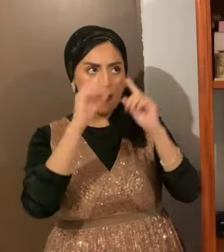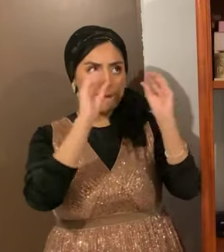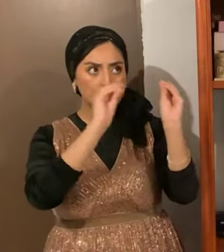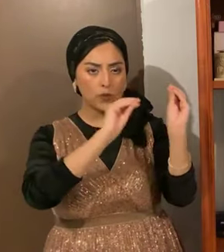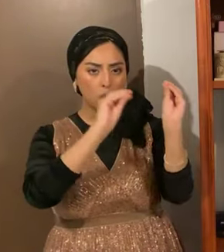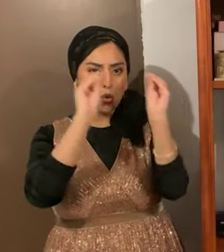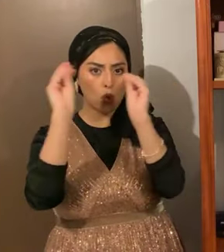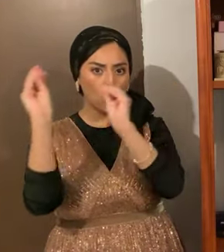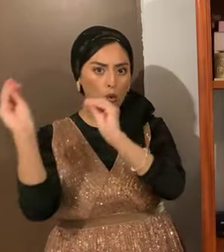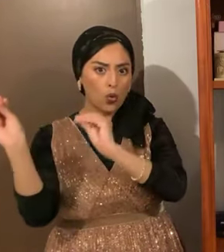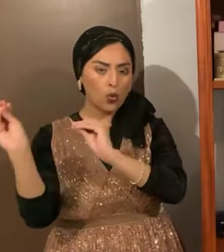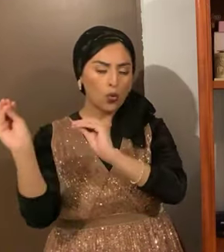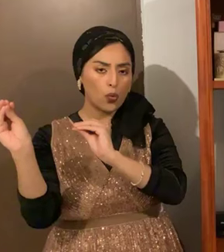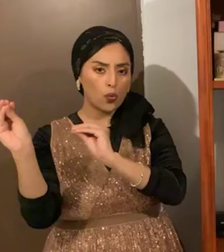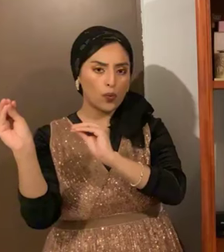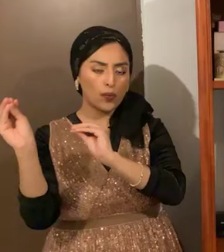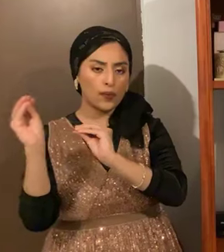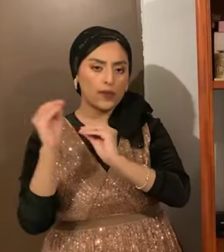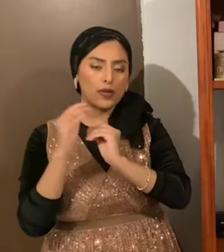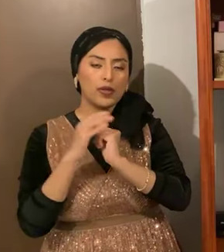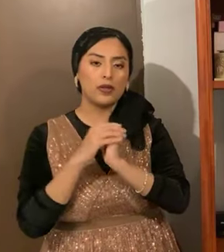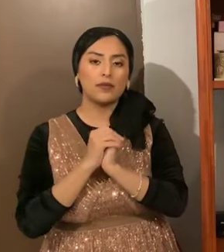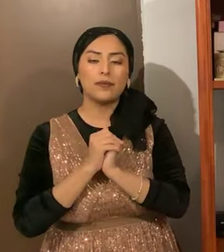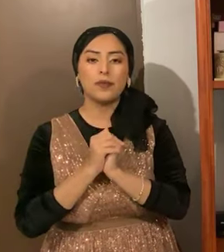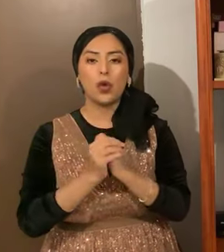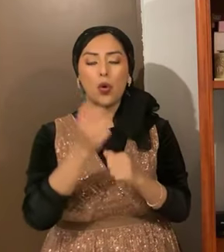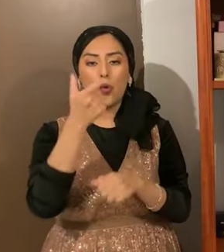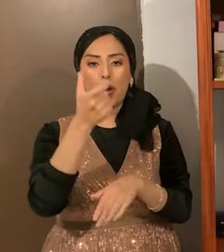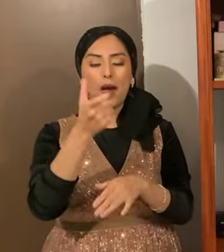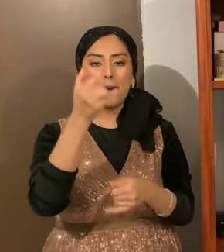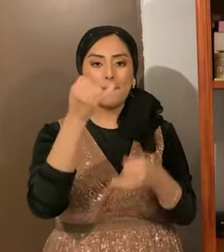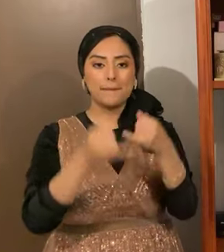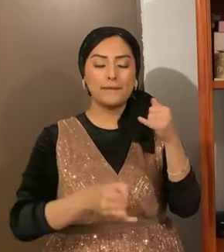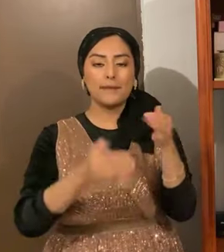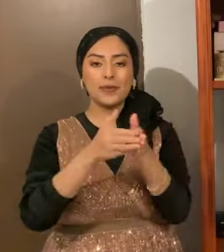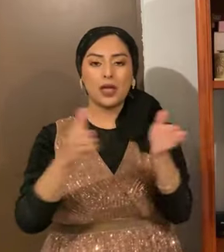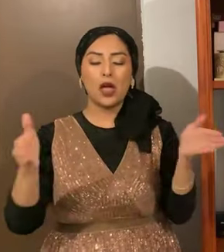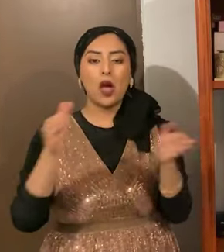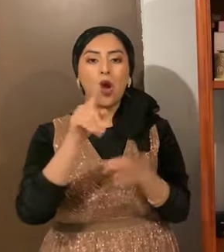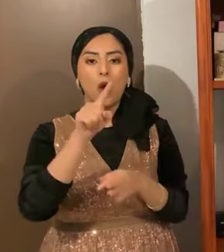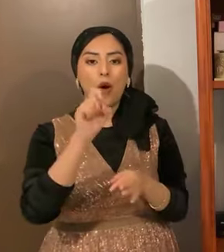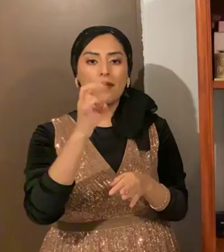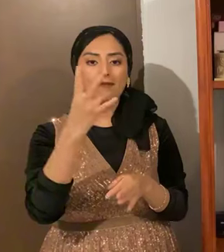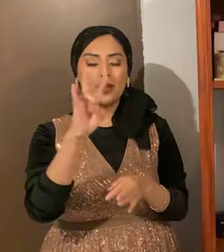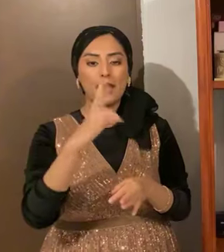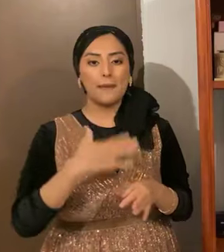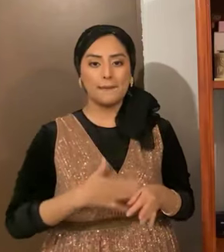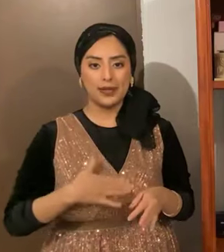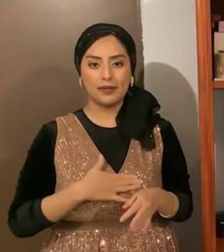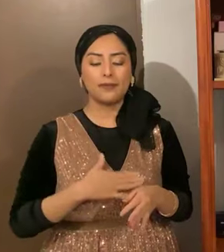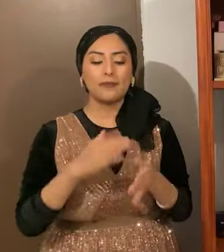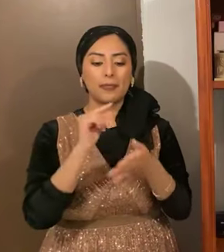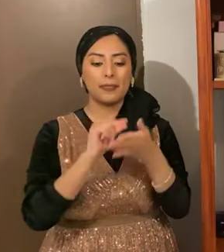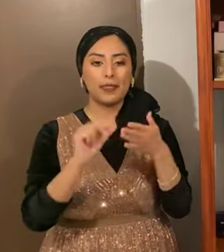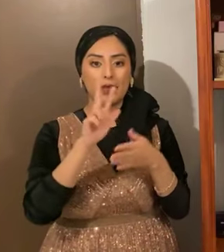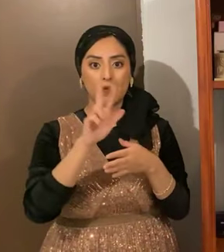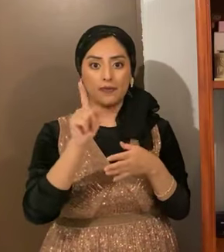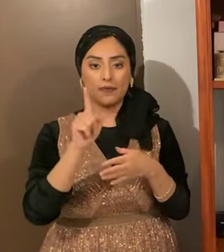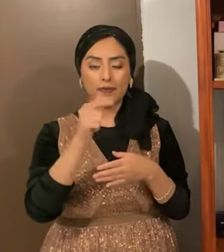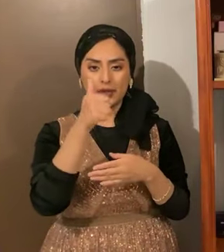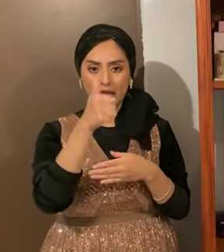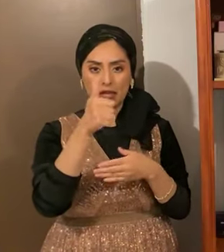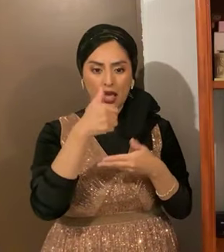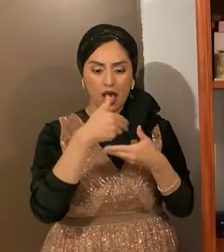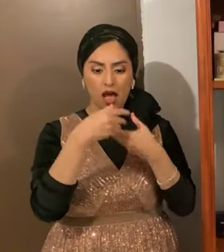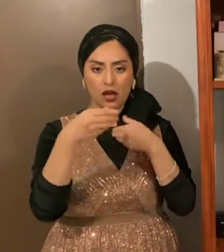decir, la ligadura se refiere al cinturón, por eso les digo, vean recta final 117. 32. ¿Sacarás tú a